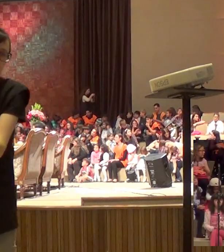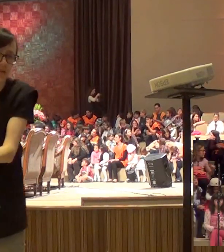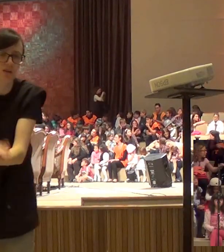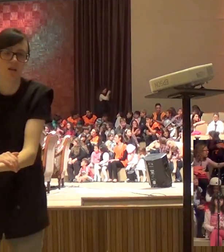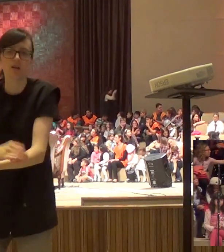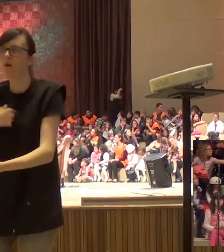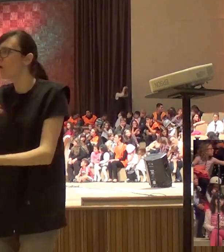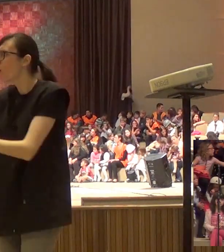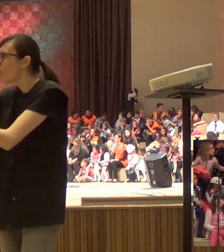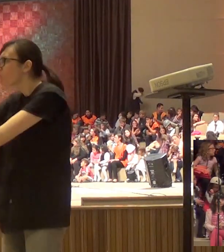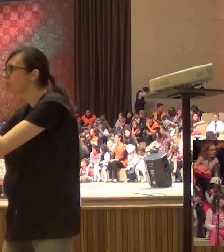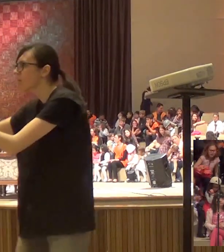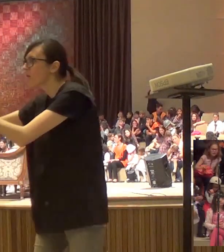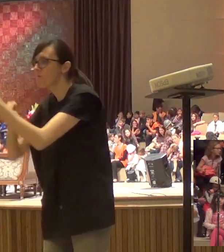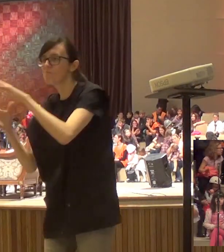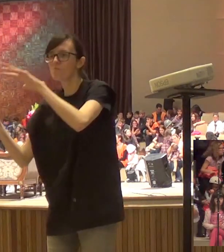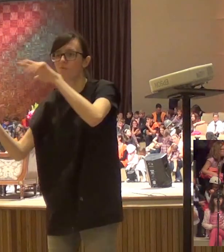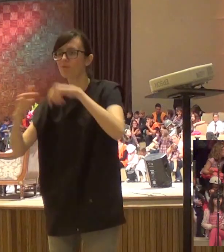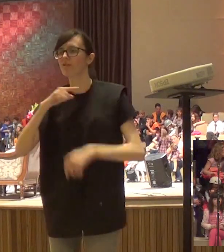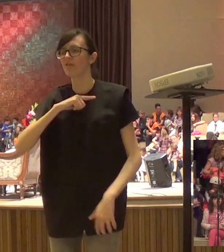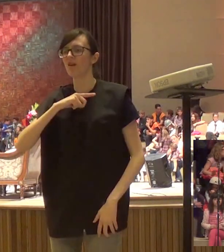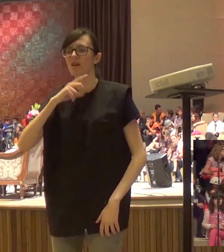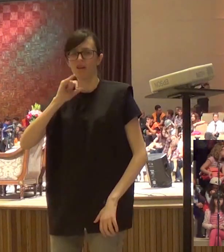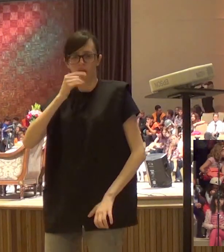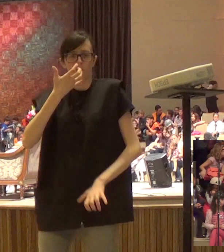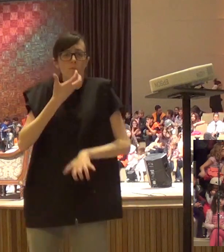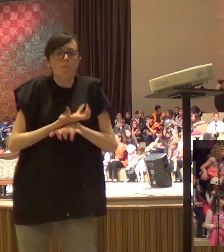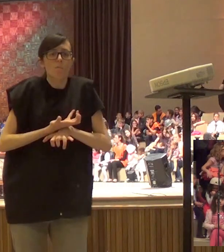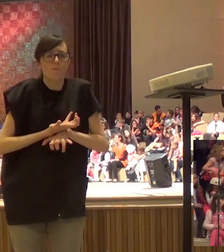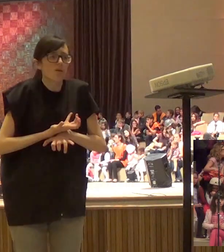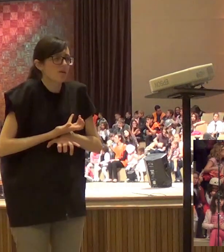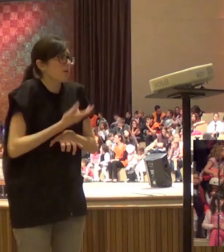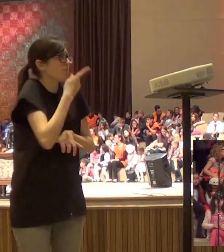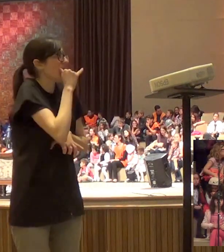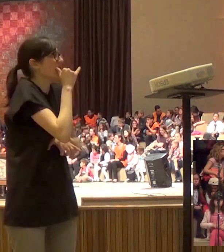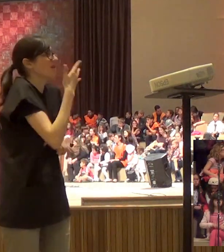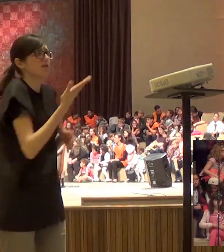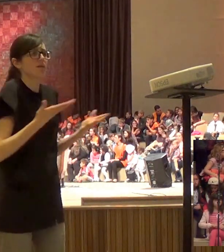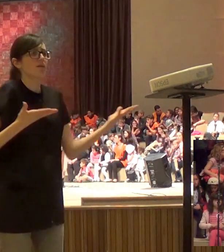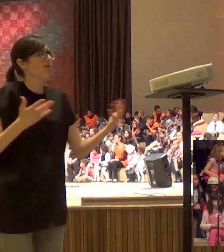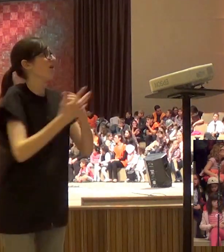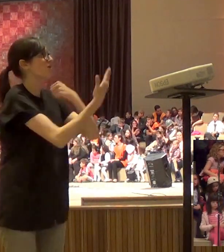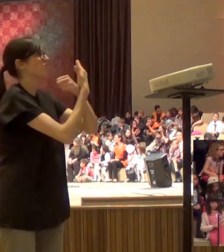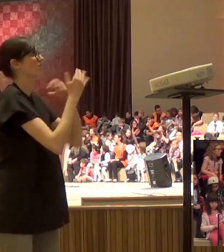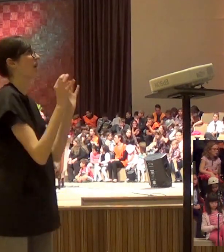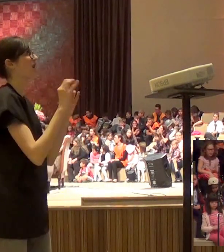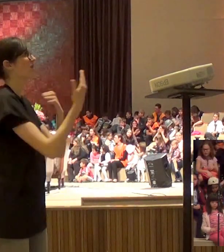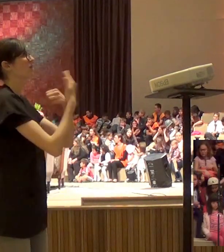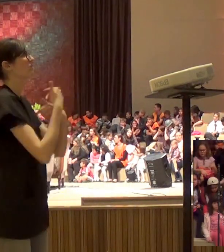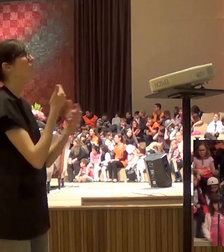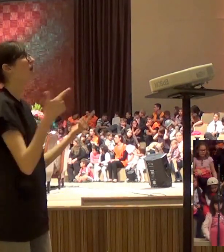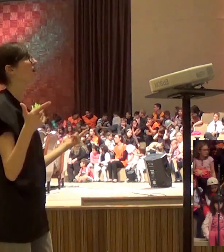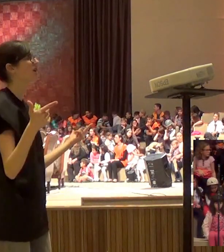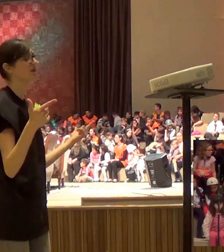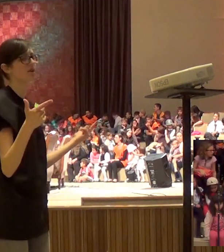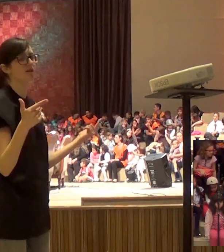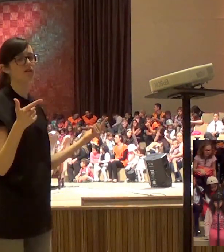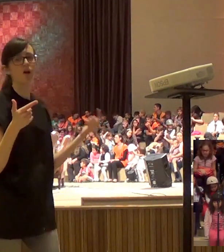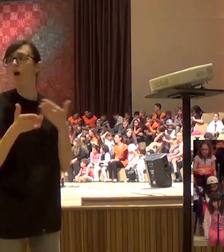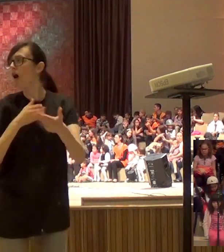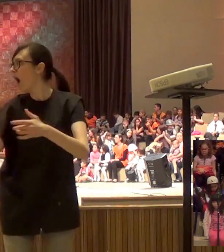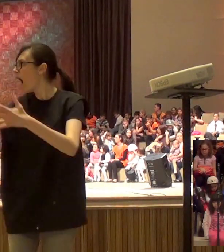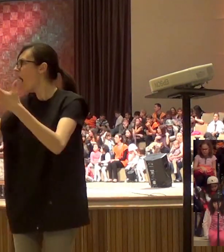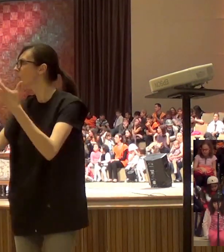Amizades, vícios, modas. Quando há esse vazio da presença do pai, dos pais,